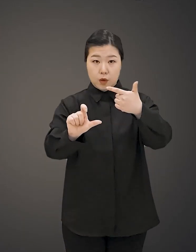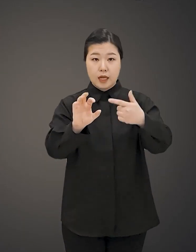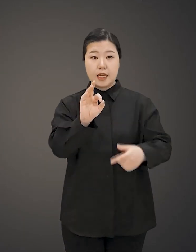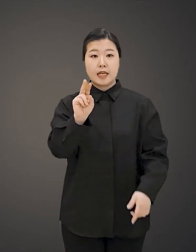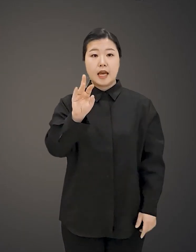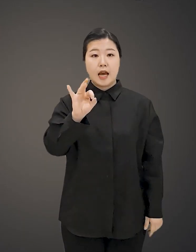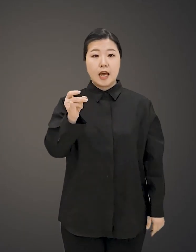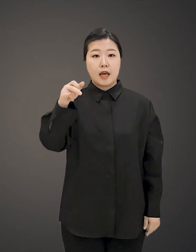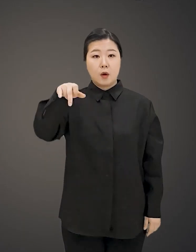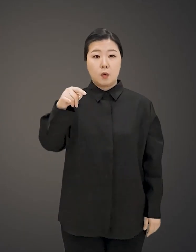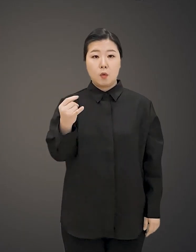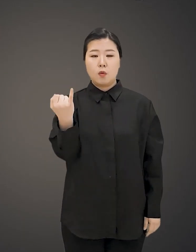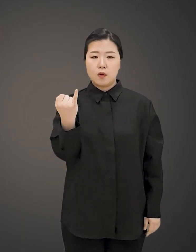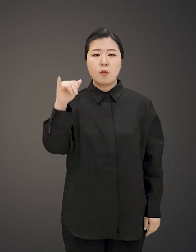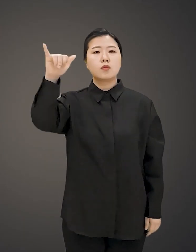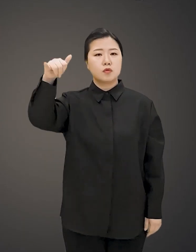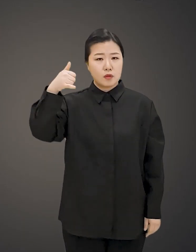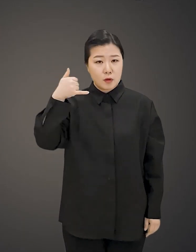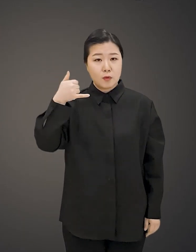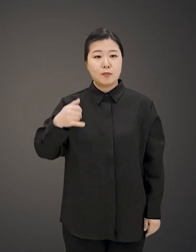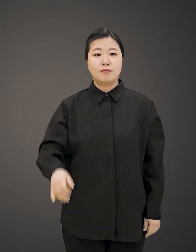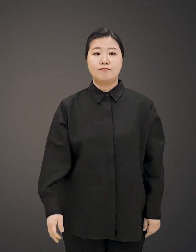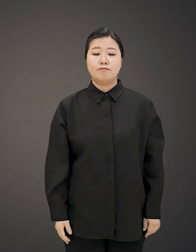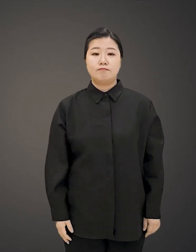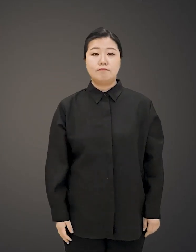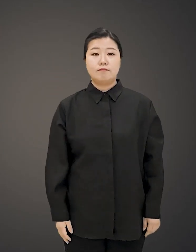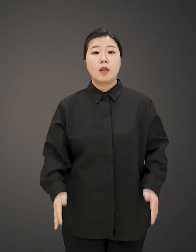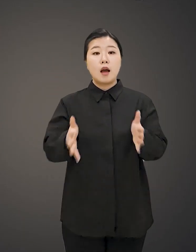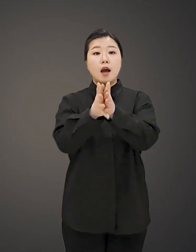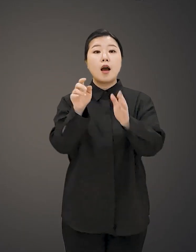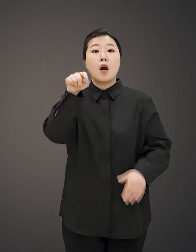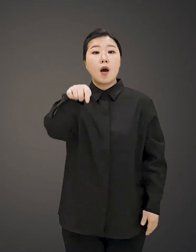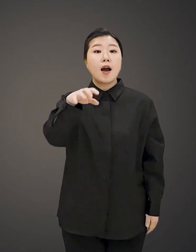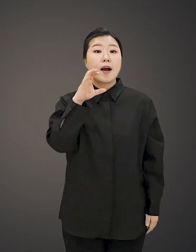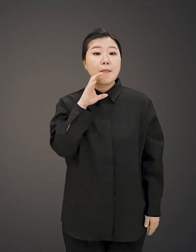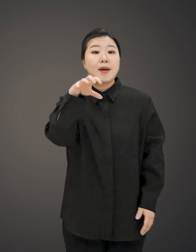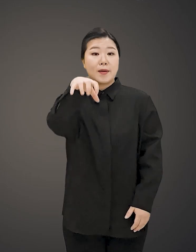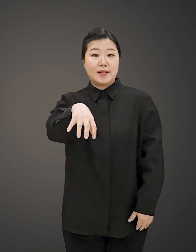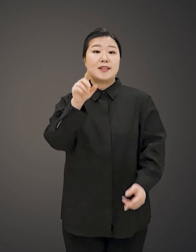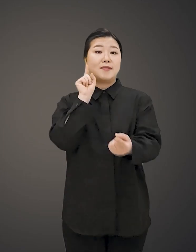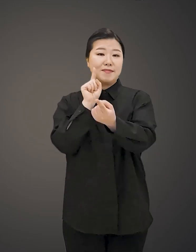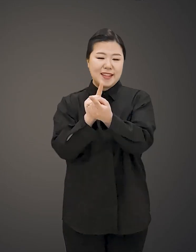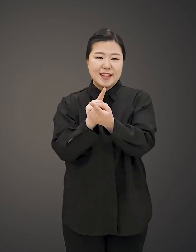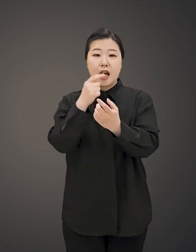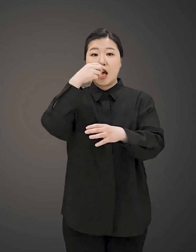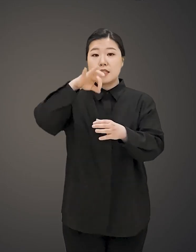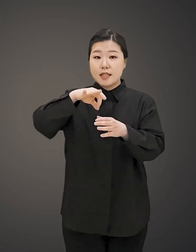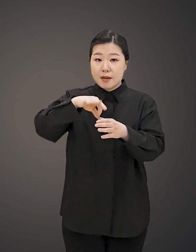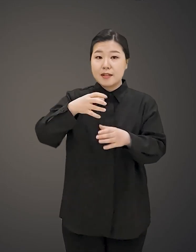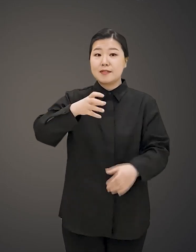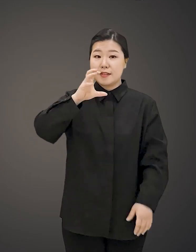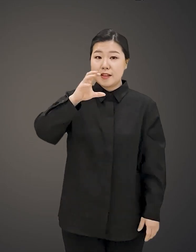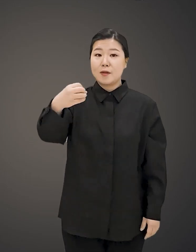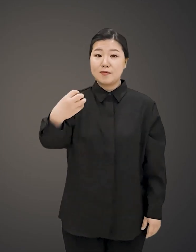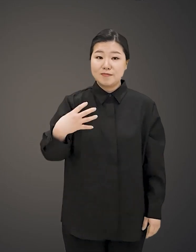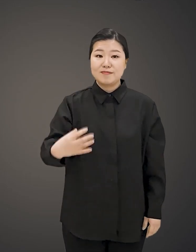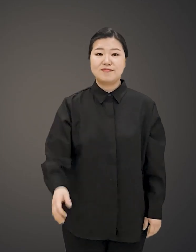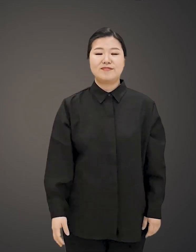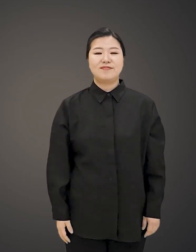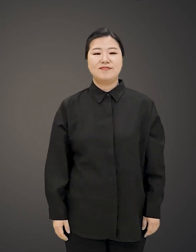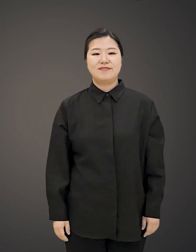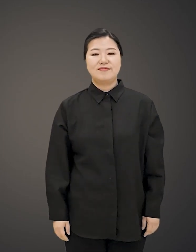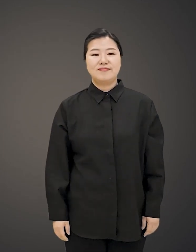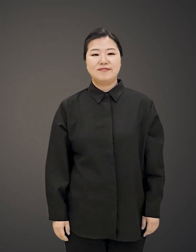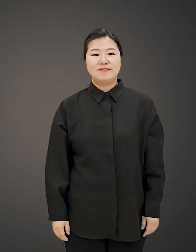15일 야에코 씨한테 전화옴. 단지 건너편 카페에서 차 마시자고.